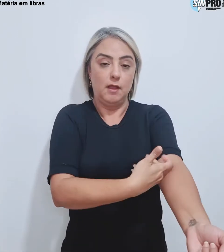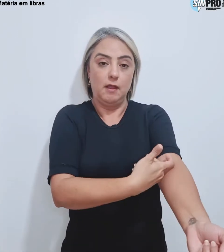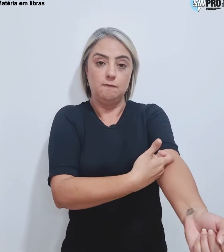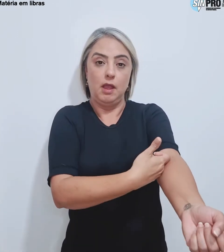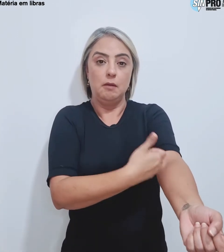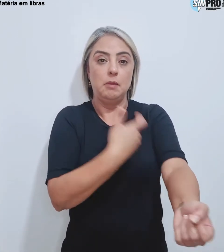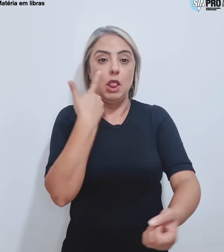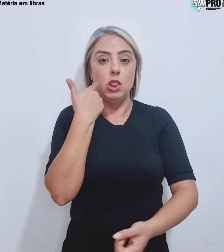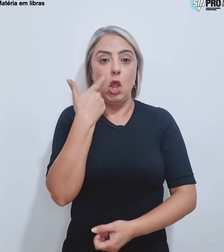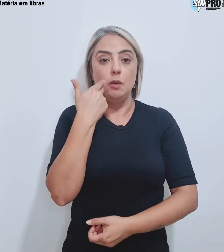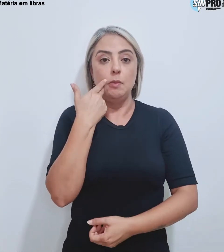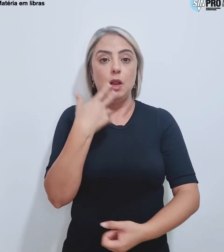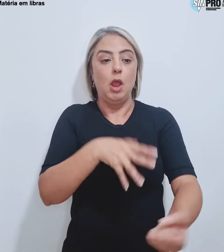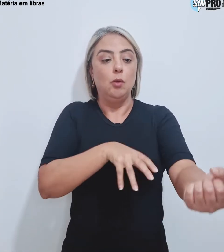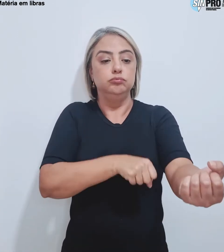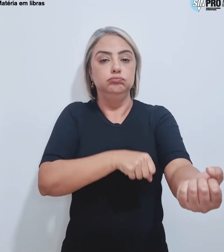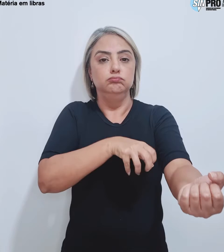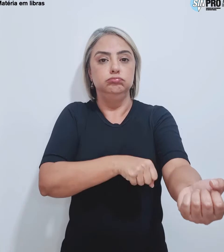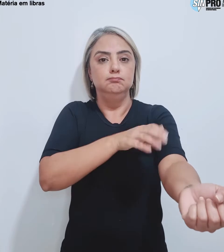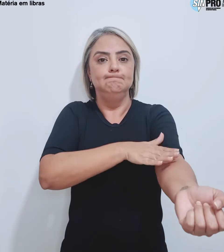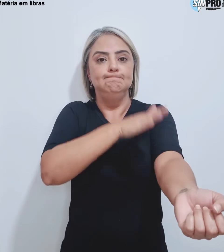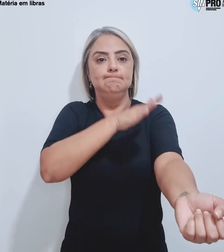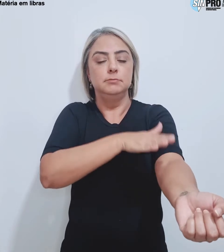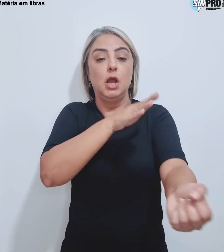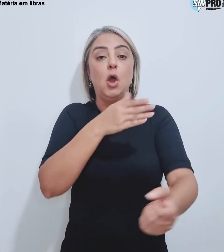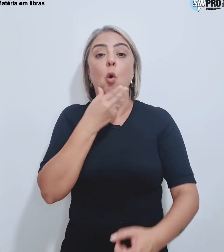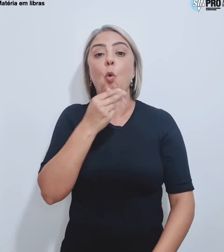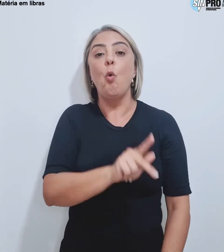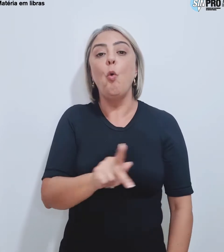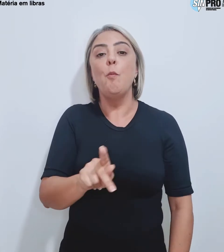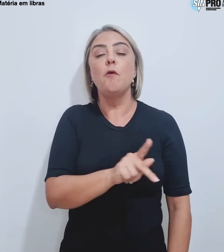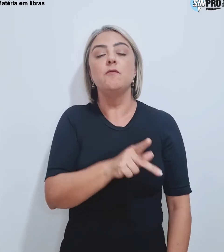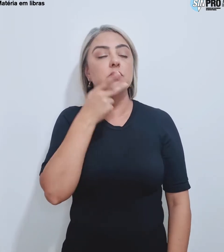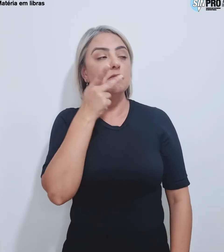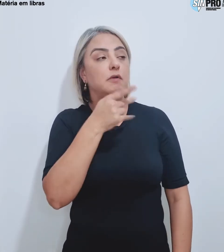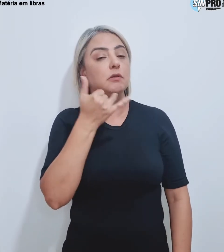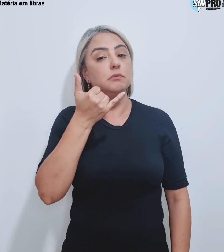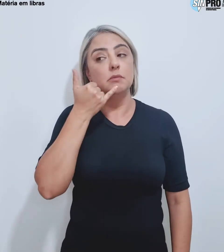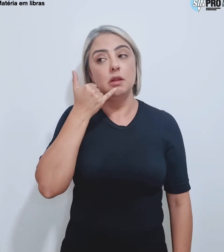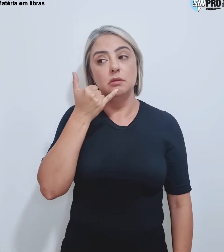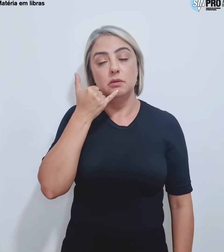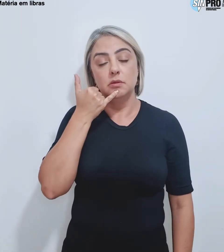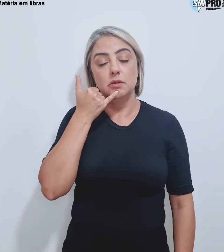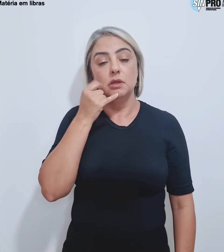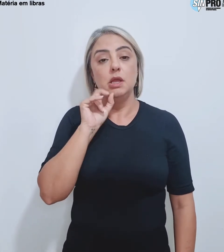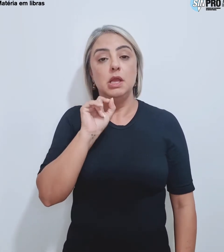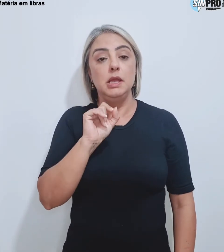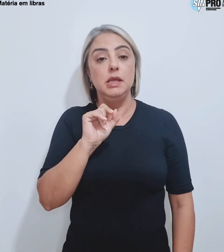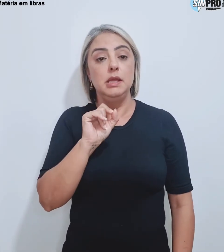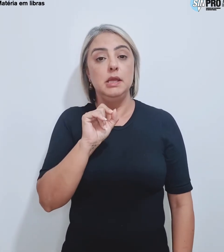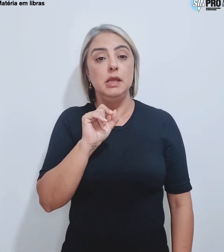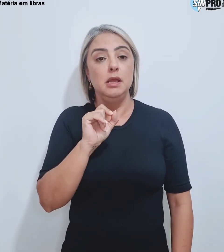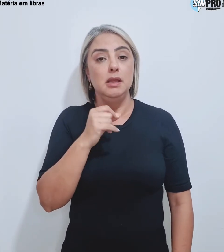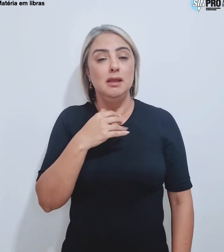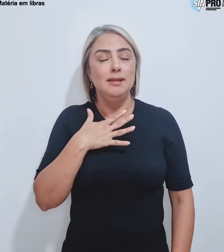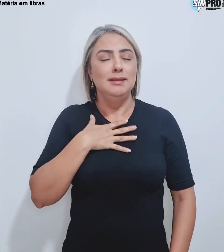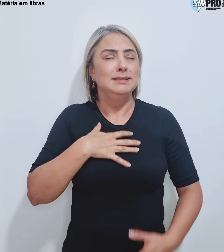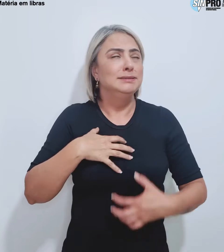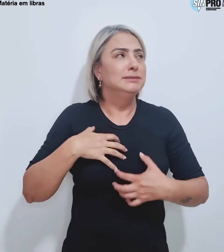venal para normalizar a pressão arterial, o professor disse pelo telefone que está